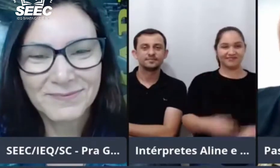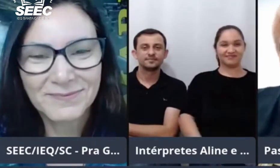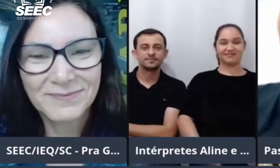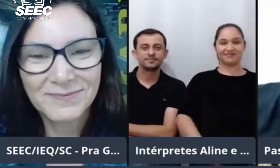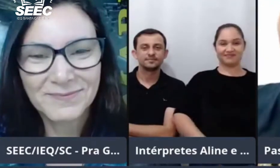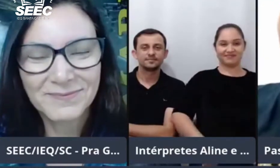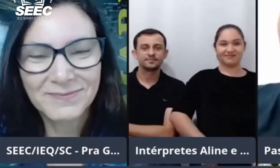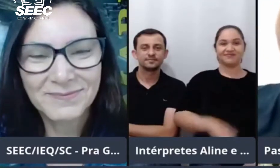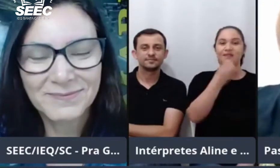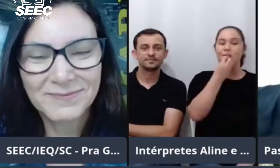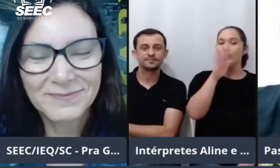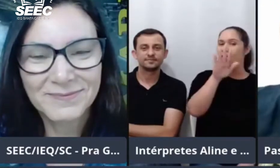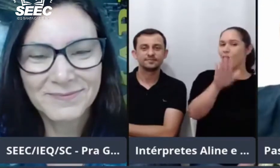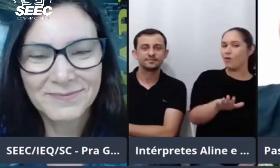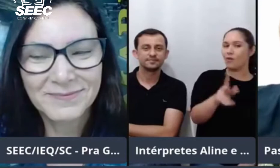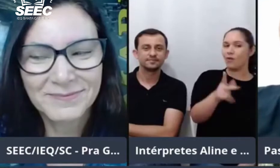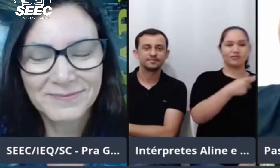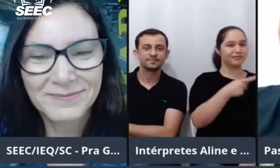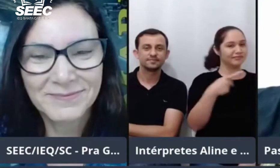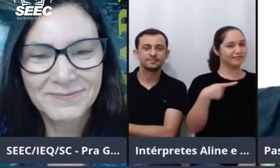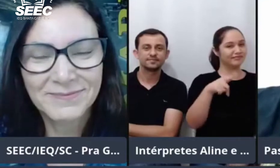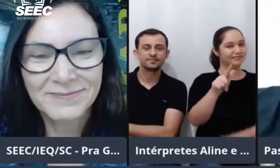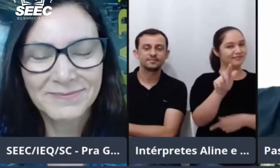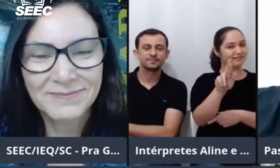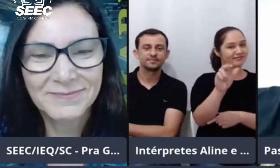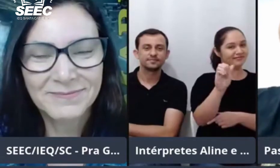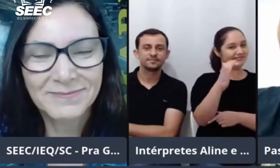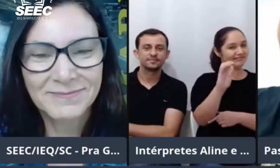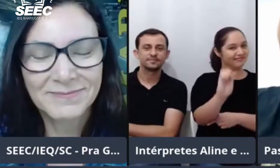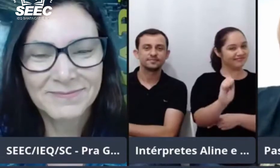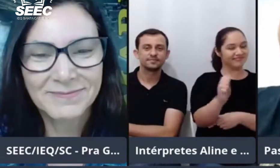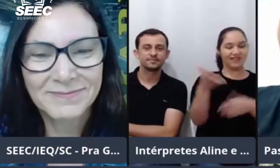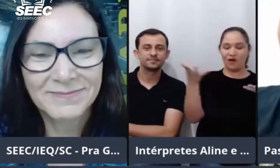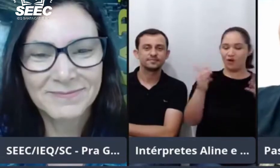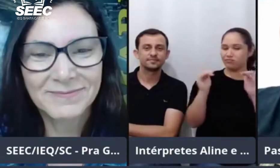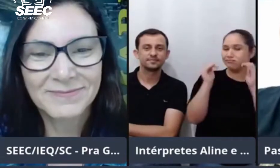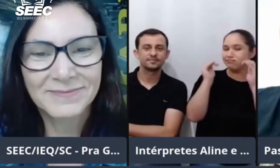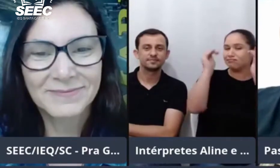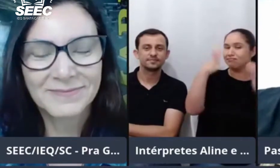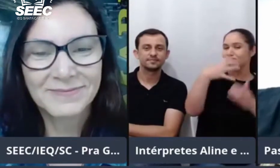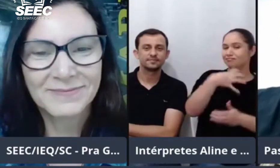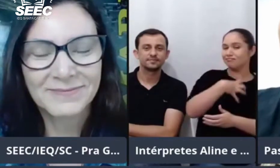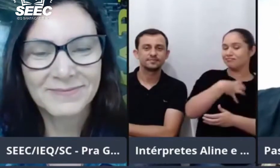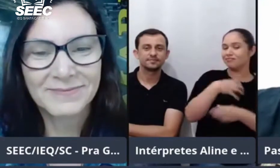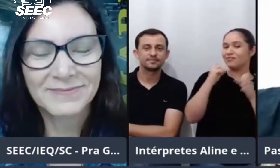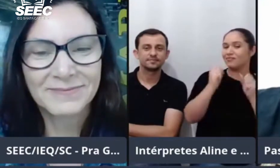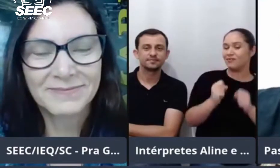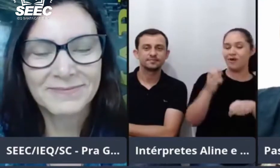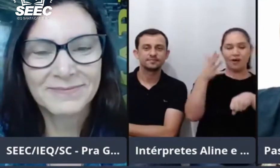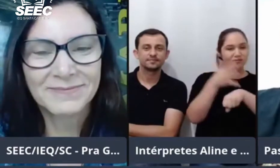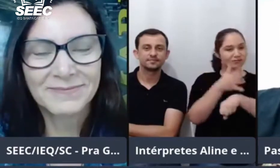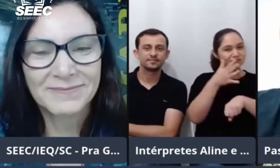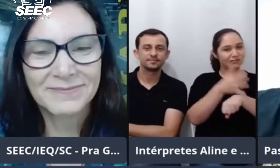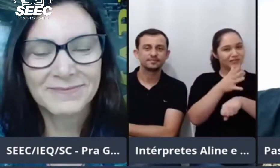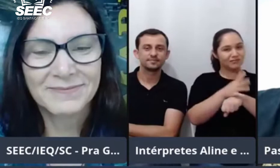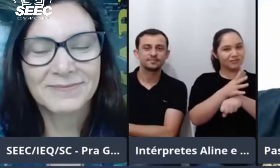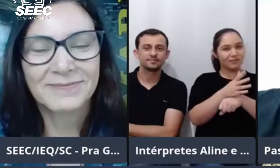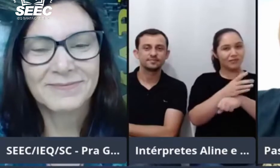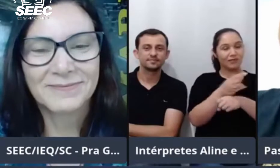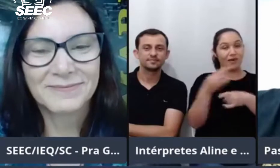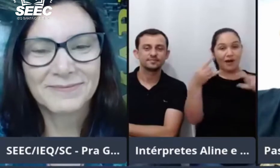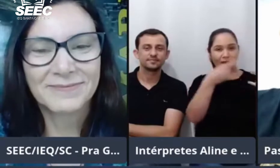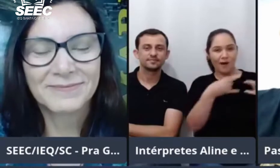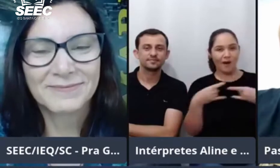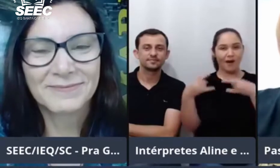Boa tarde, pastora Graça, uma grande honra, né, nós podermos participar dessa live, né, e ter